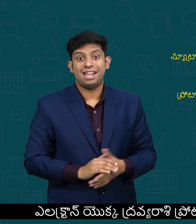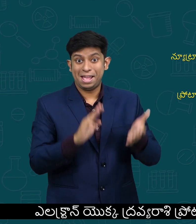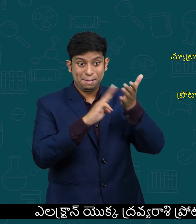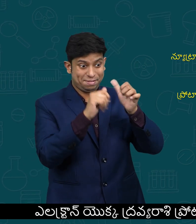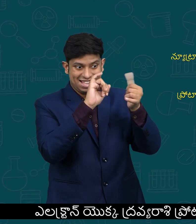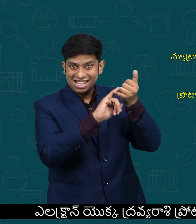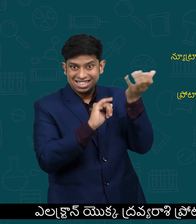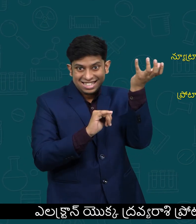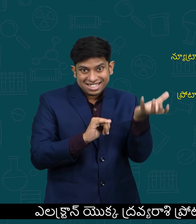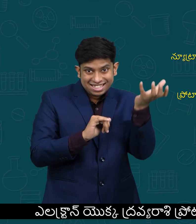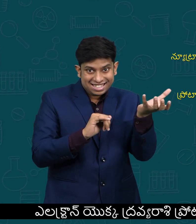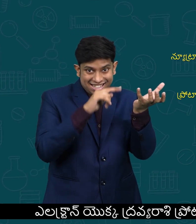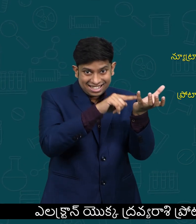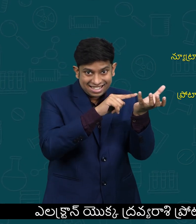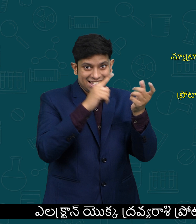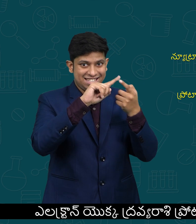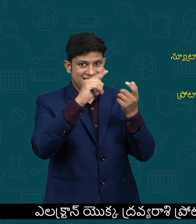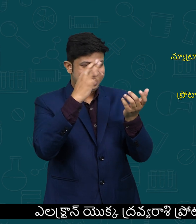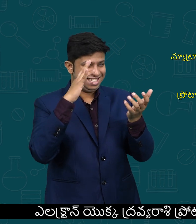ఎలక్ట్రాన్ యొక్క ద్రవ్యరాశి ప్రోటాన్ కంటే